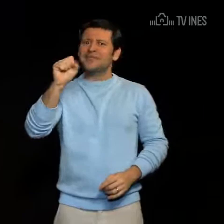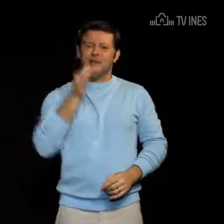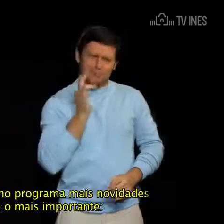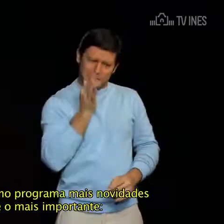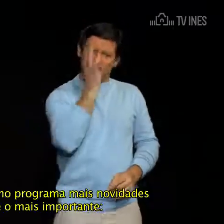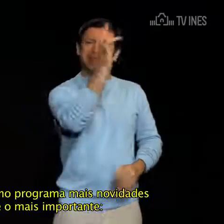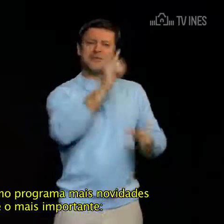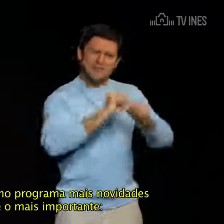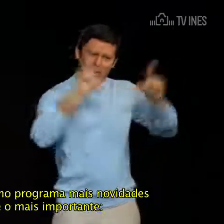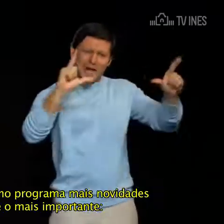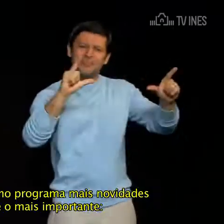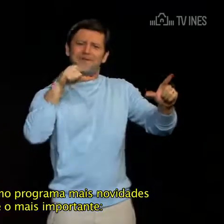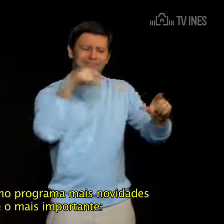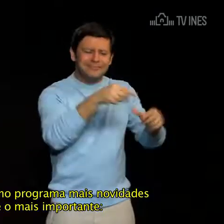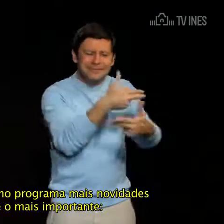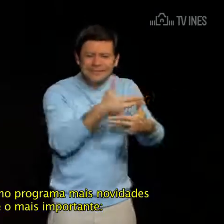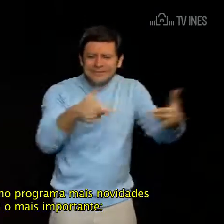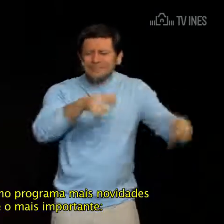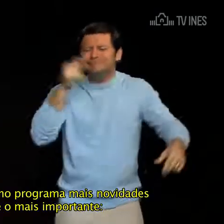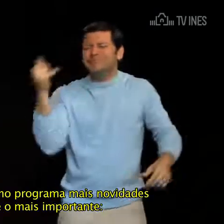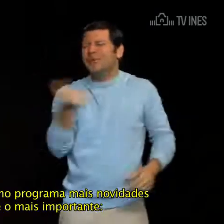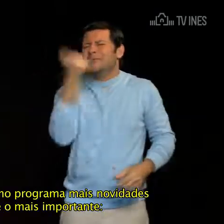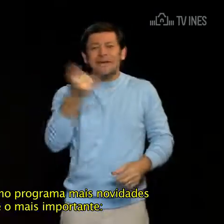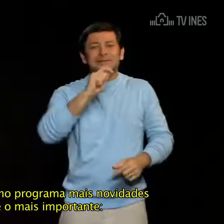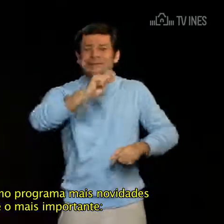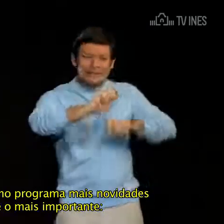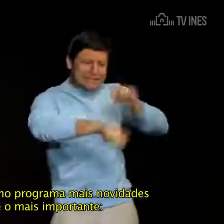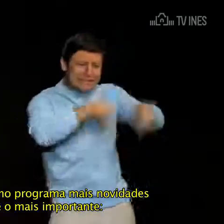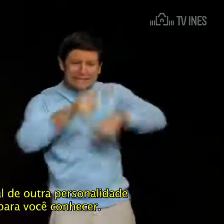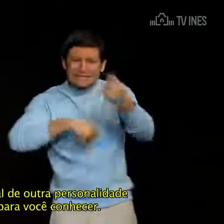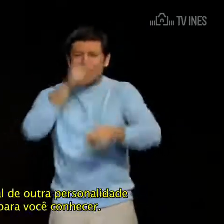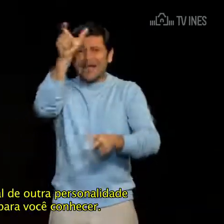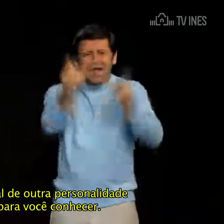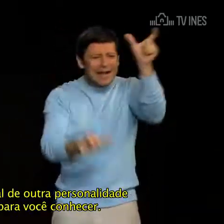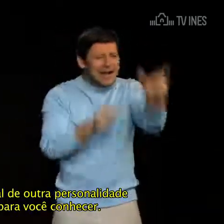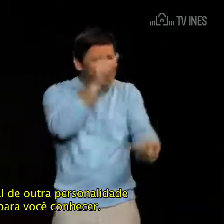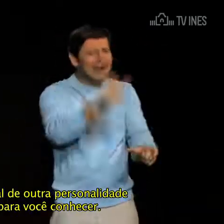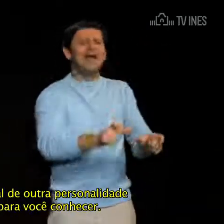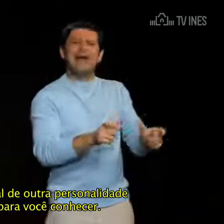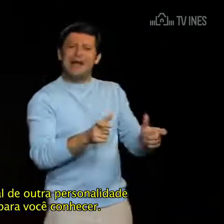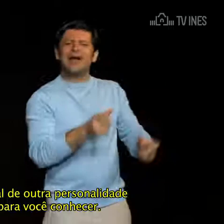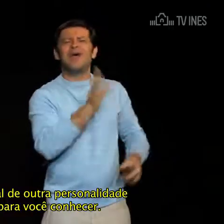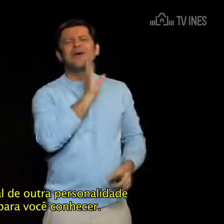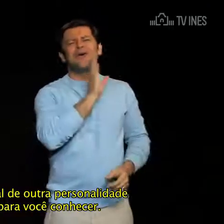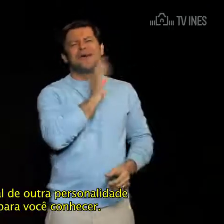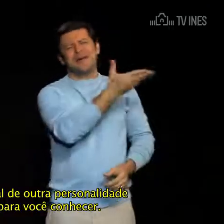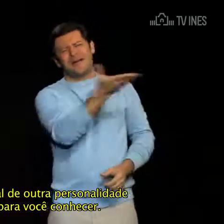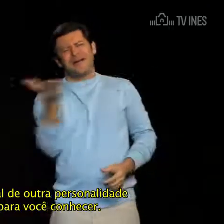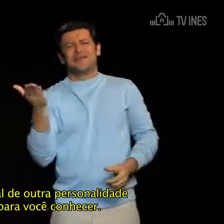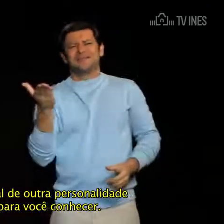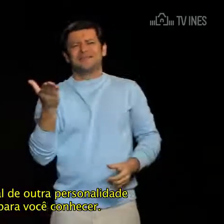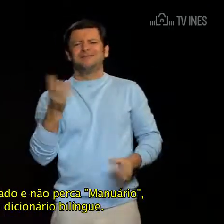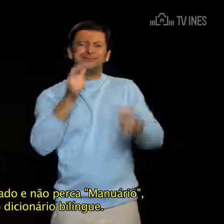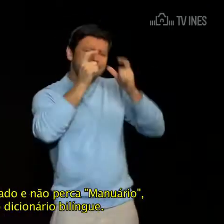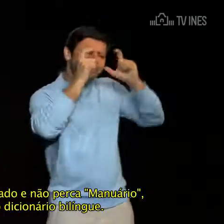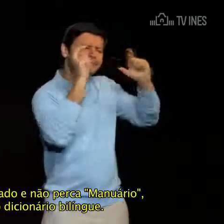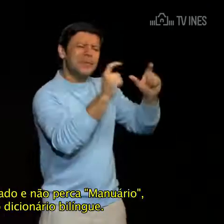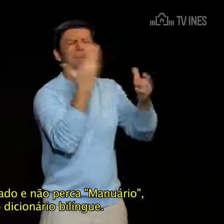No próximo programa, mais novidades e o mais importante, o sinal de outra personalidade para você conhecer. Até